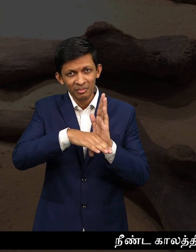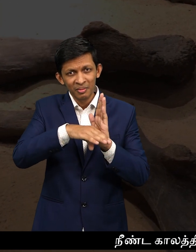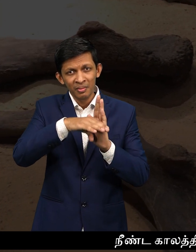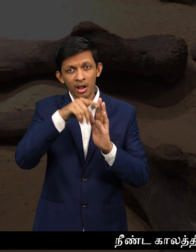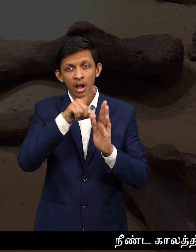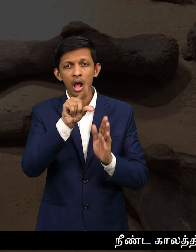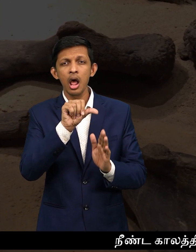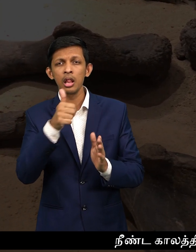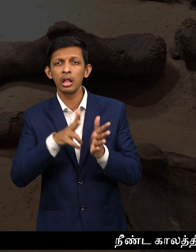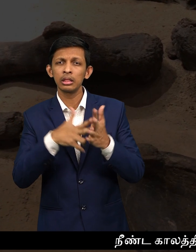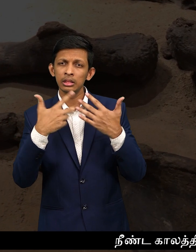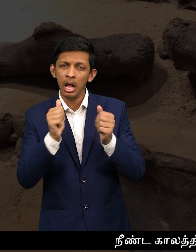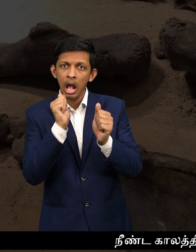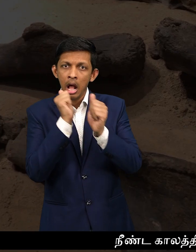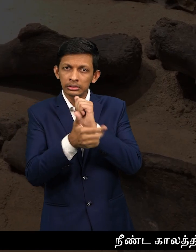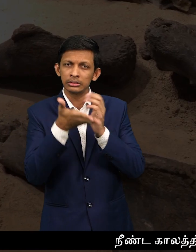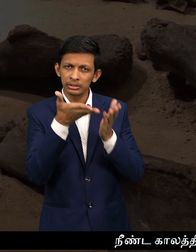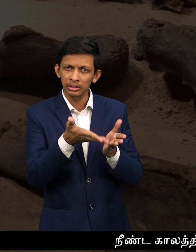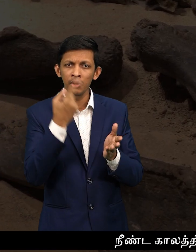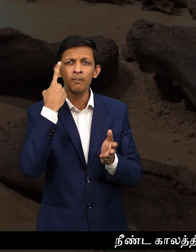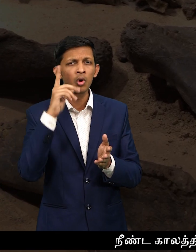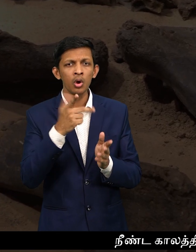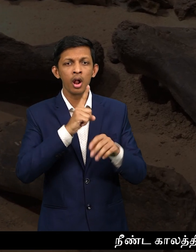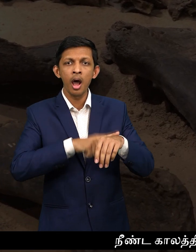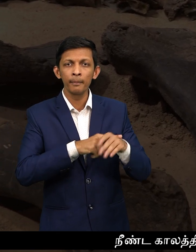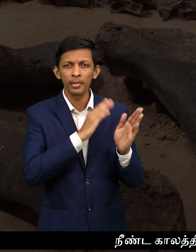நீண்ட காலத்திற்கு மண்ணுக்கு அடியில் புதைந்தன.